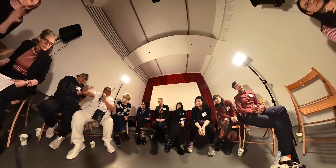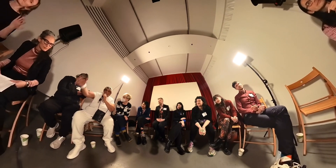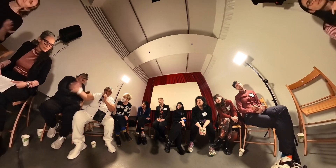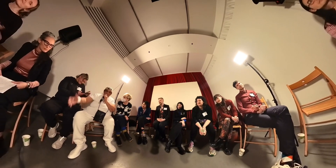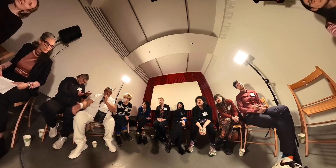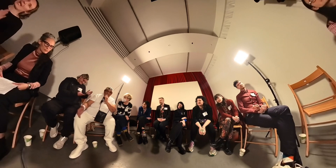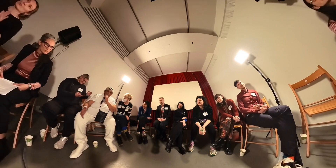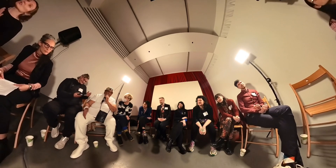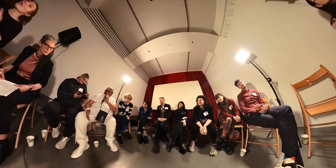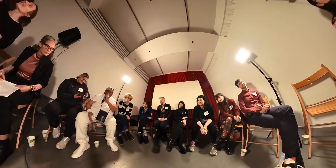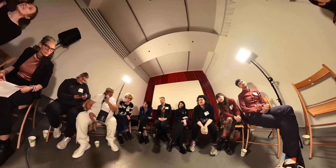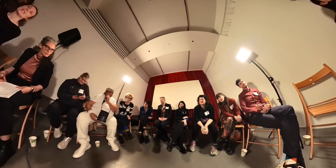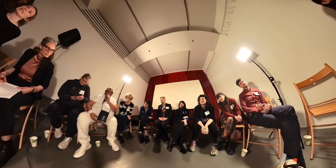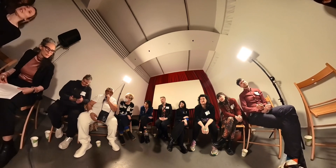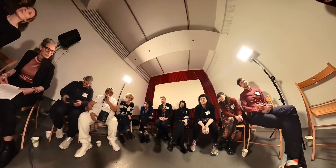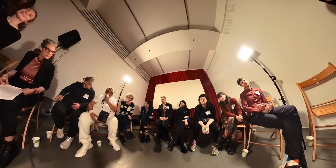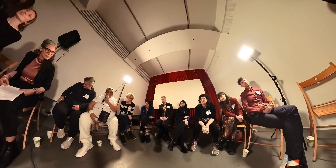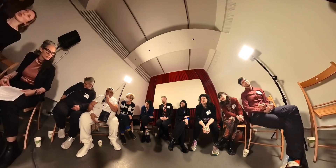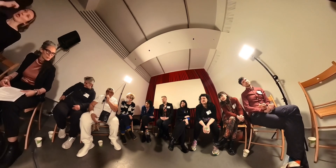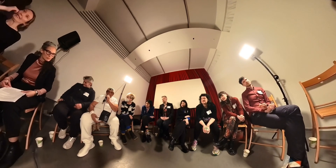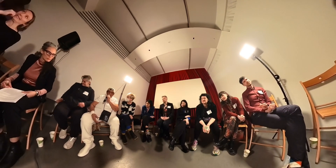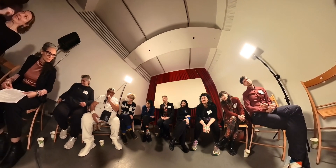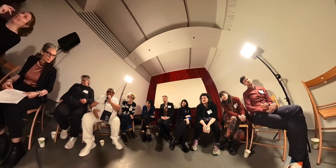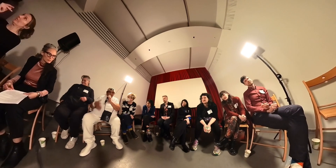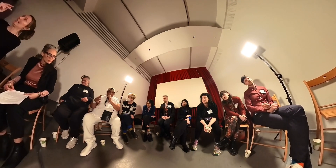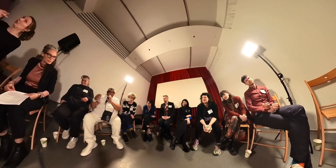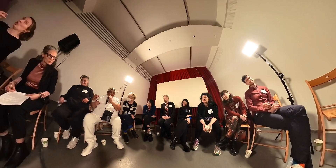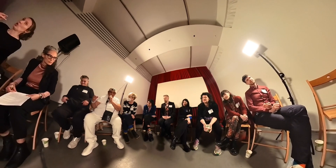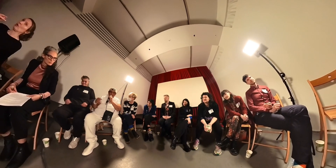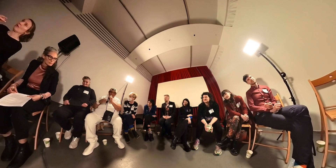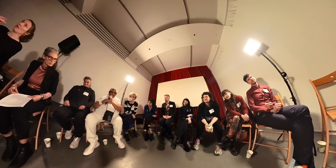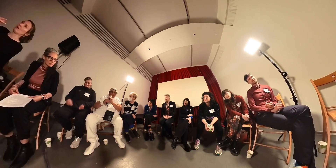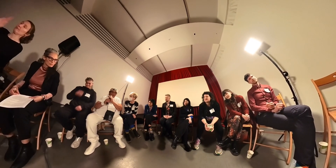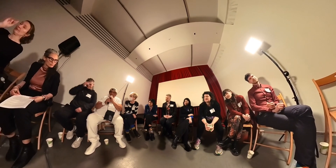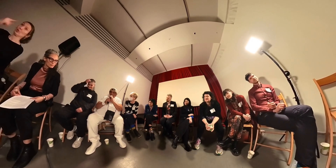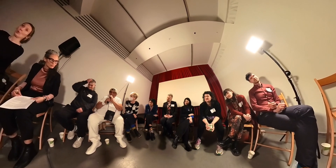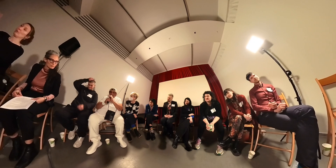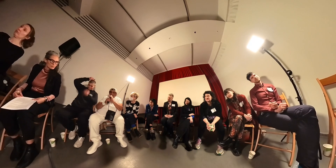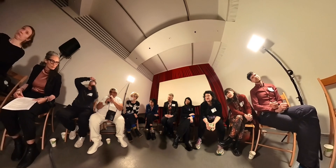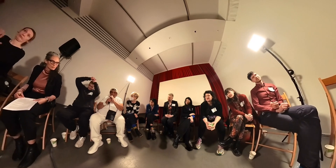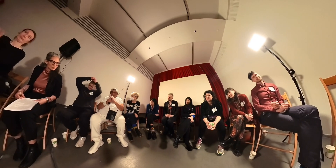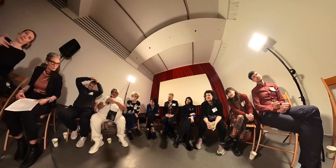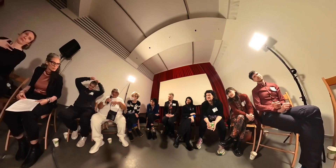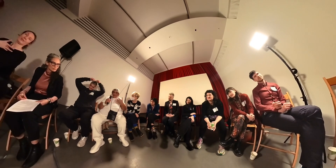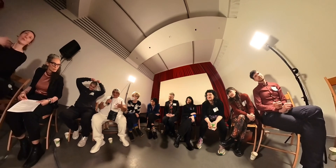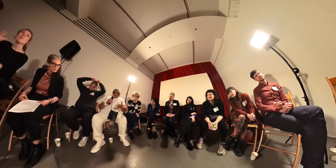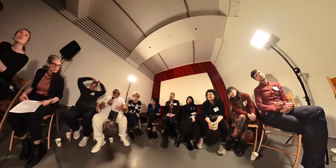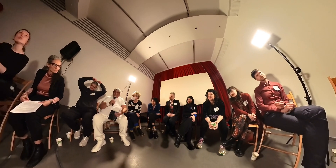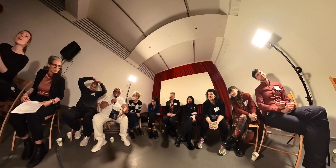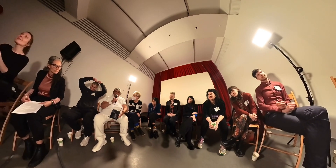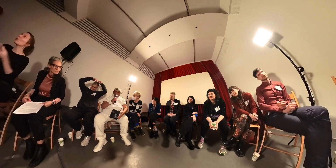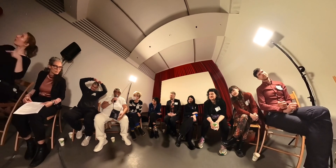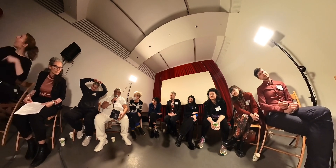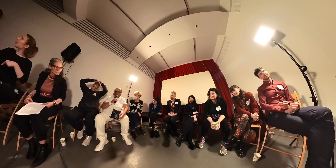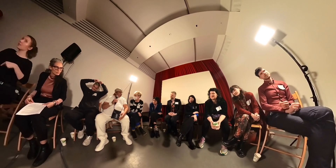třeba když jsme někde jinde, tak nás ty lidi tak jako si nevnímají, nebo možná, že vnímají, ale ne, tak jako